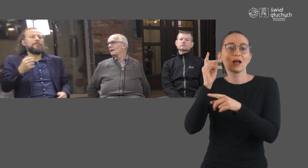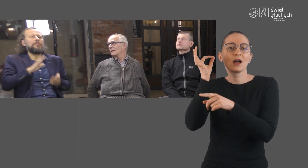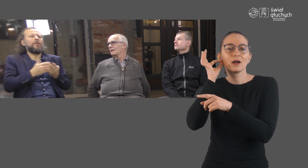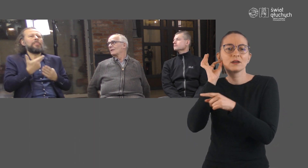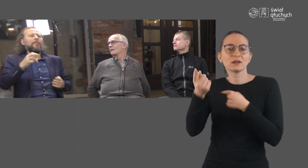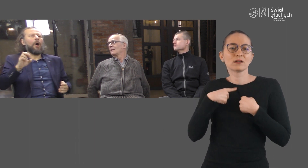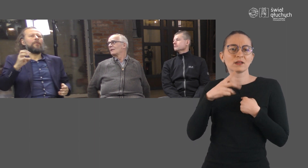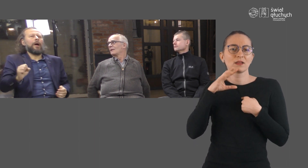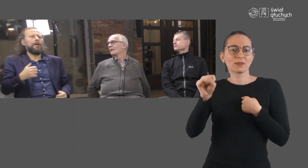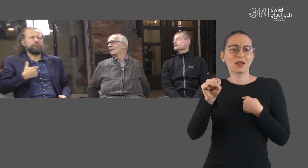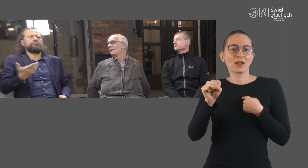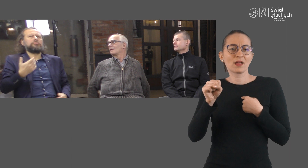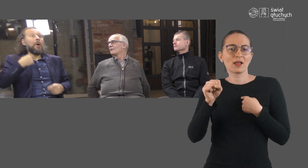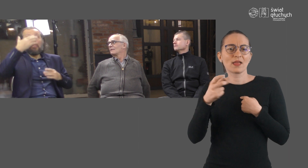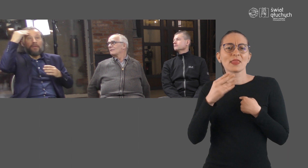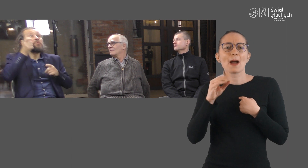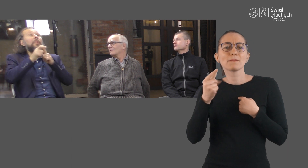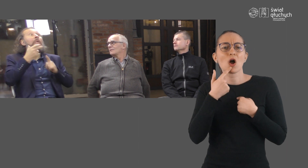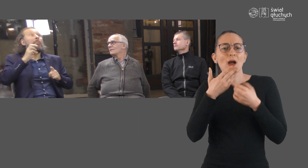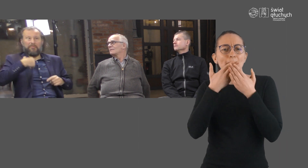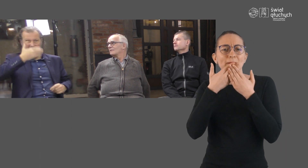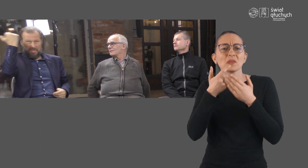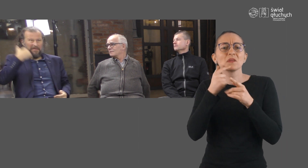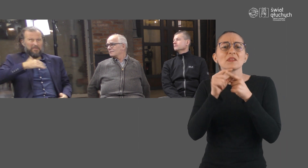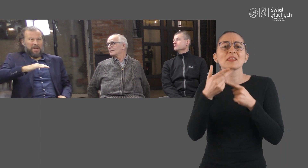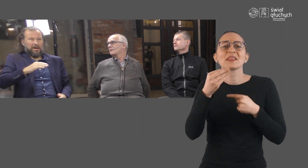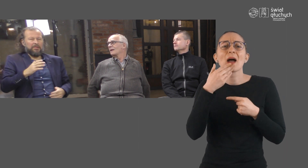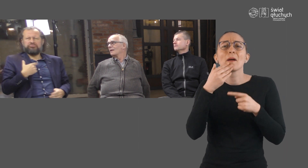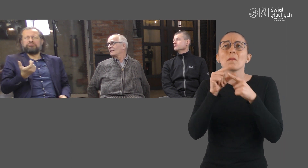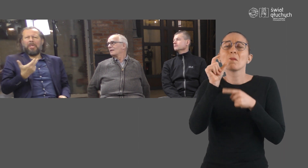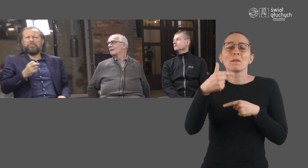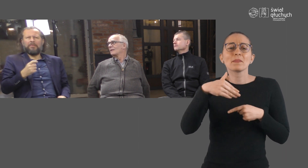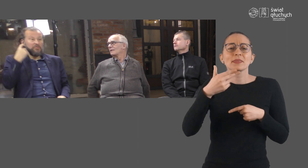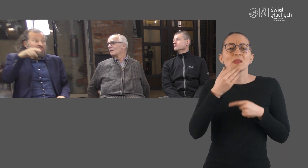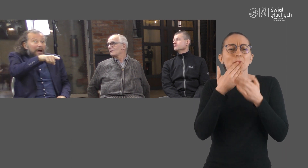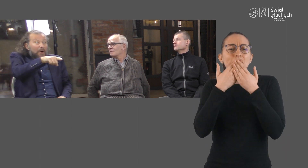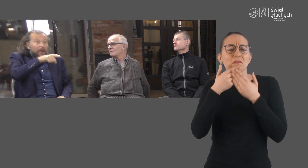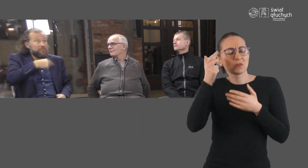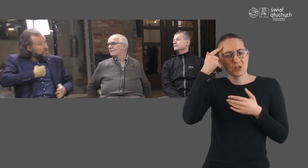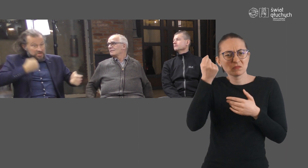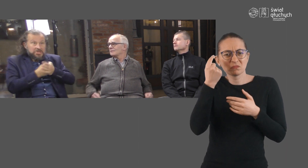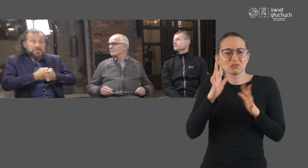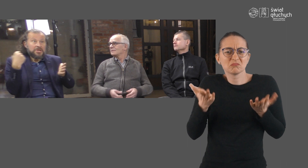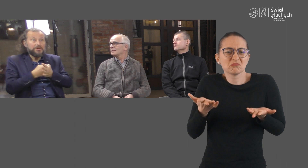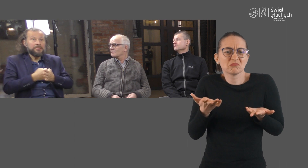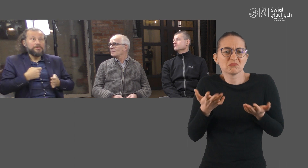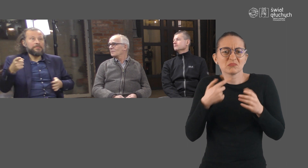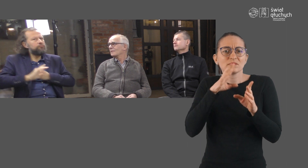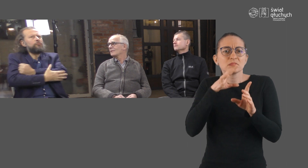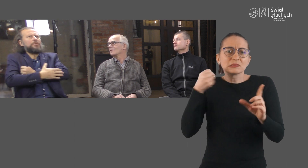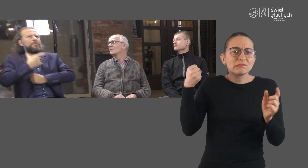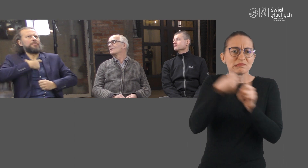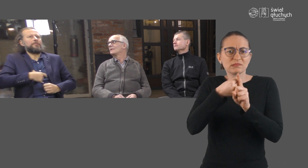No i często osoby słyszące mówiły na mnie niemowa, tak mi dokuczały. Ja nie wiedziałam, co to znaczy w ogóle to słowo niemowa. Niemowa